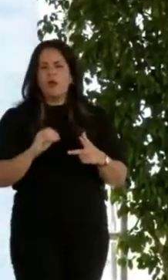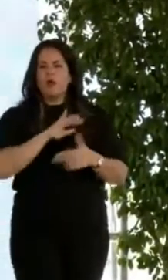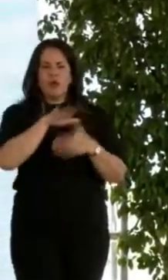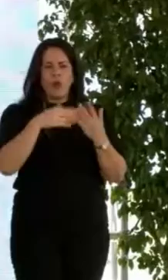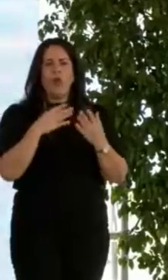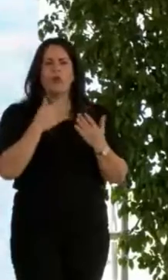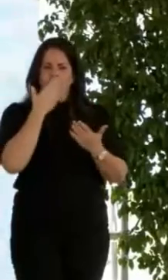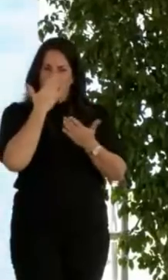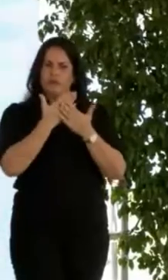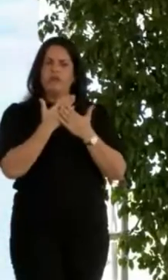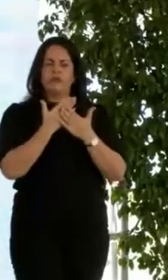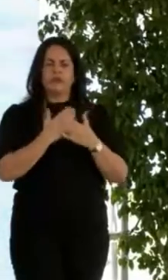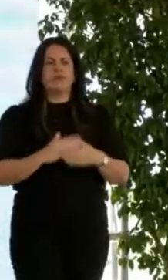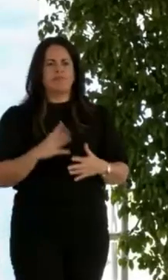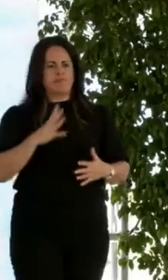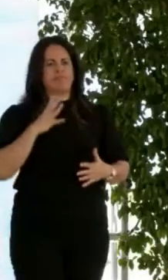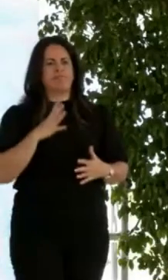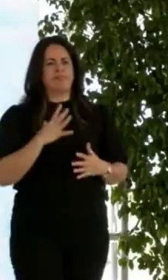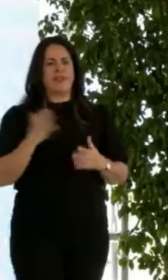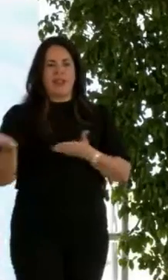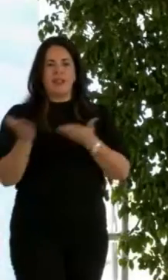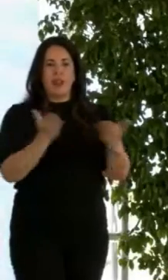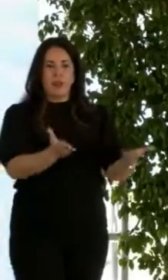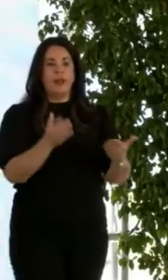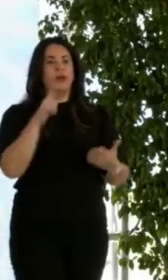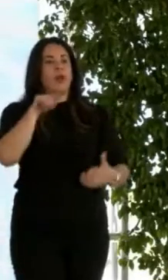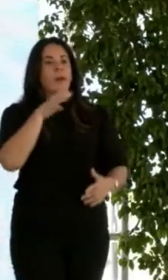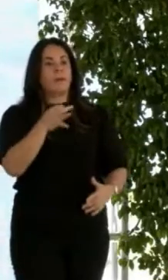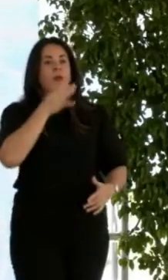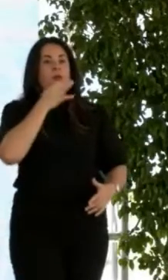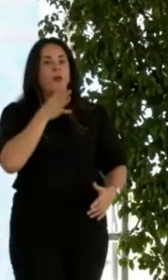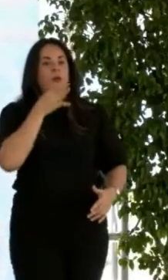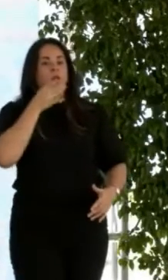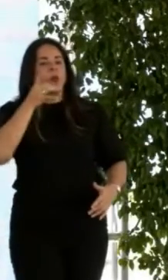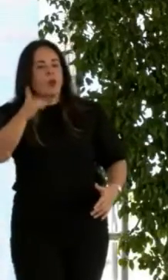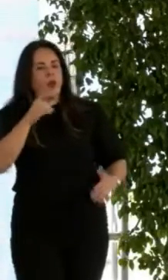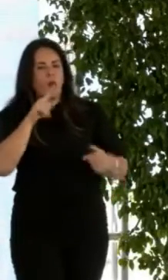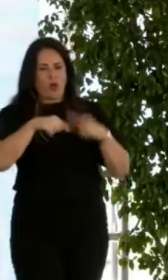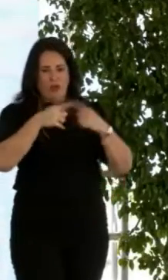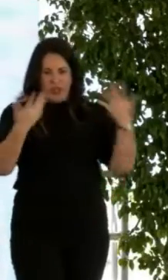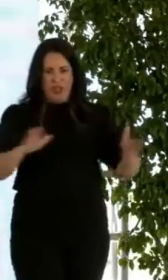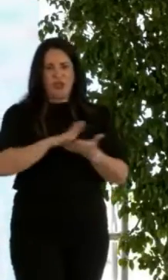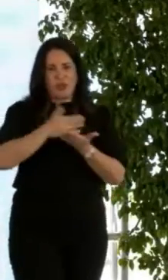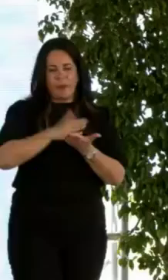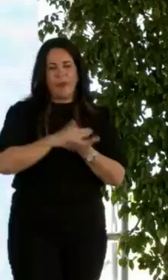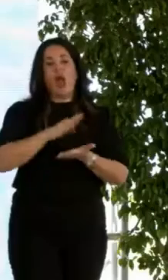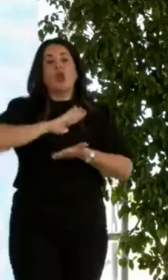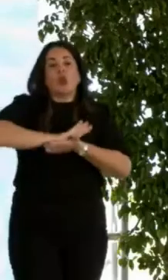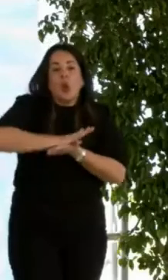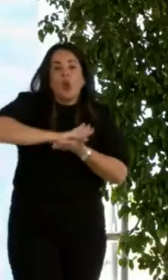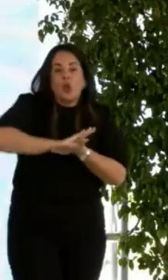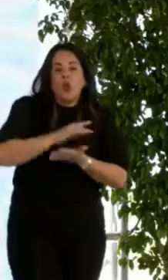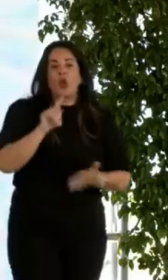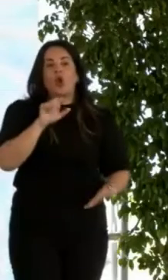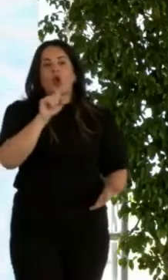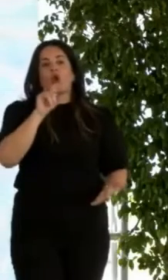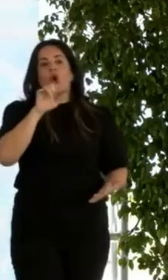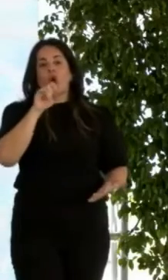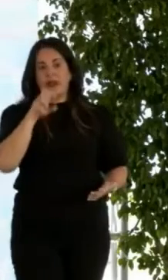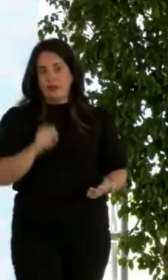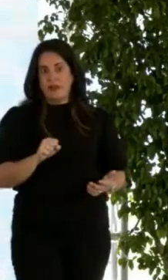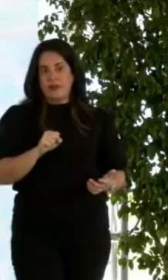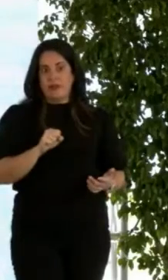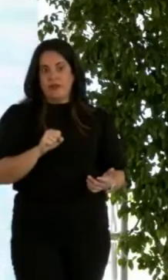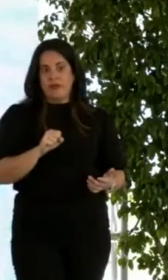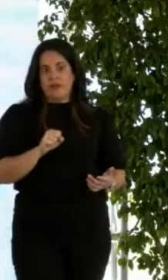Y lo vamos a servir, ustedes van a estar probando una vez cocinemos, unos tostoncitos, pero nada, tostones,